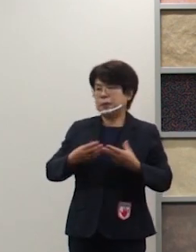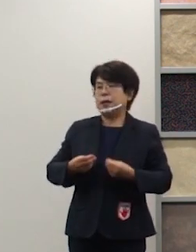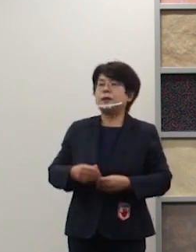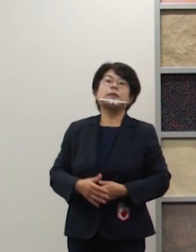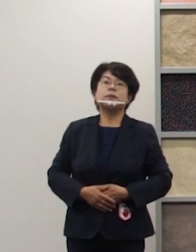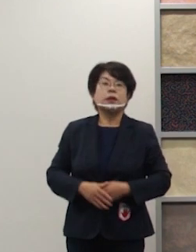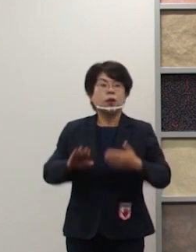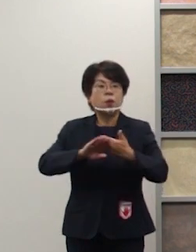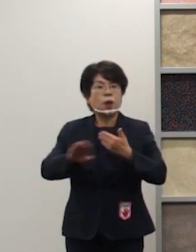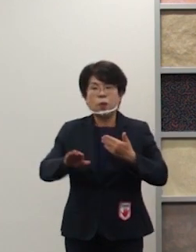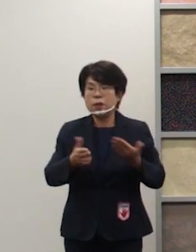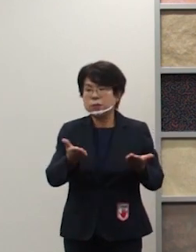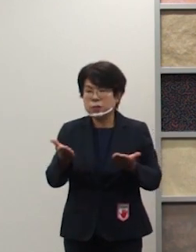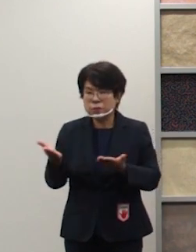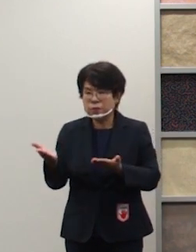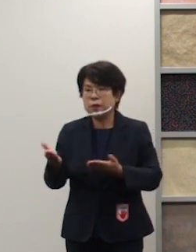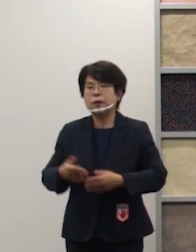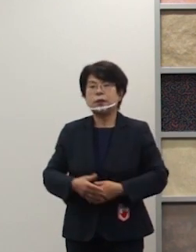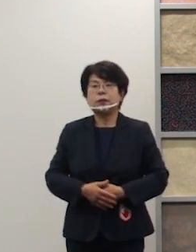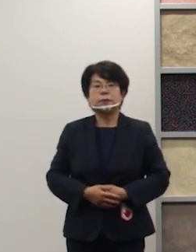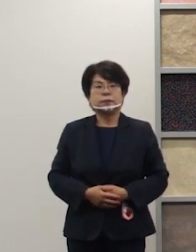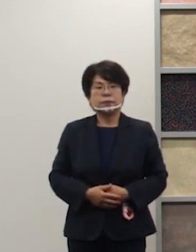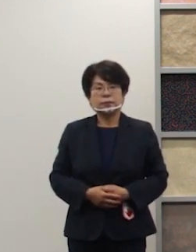他にいかがでしょうか。